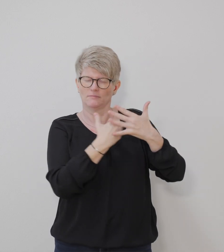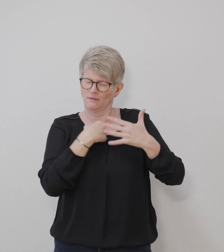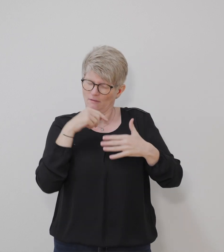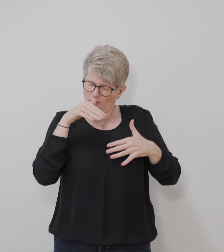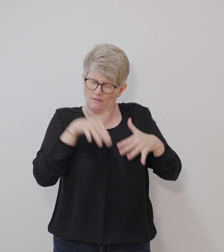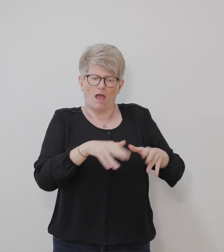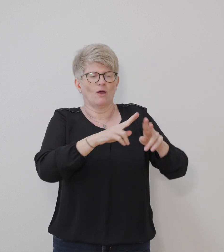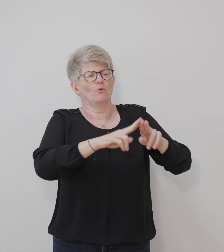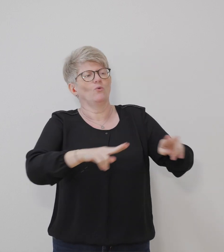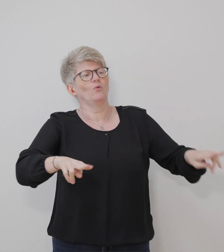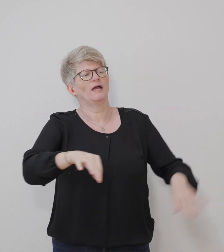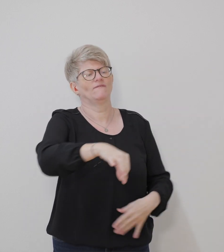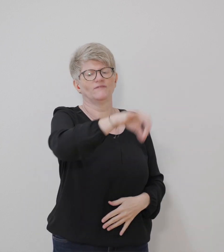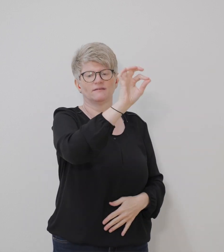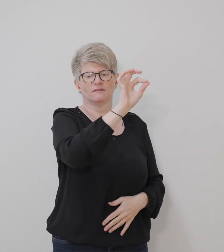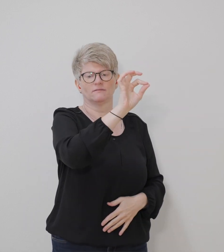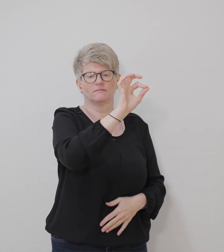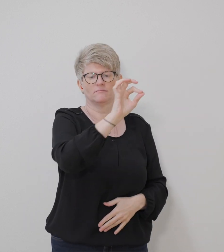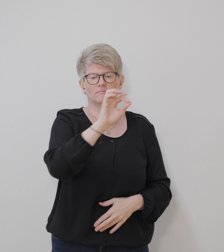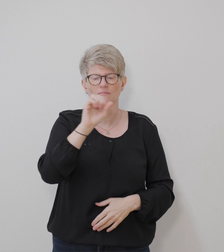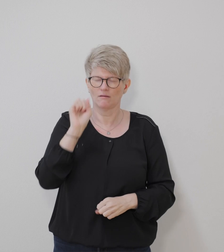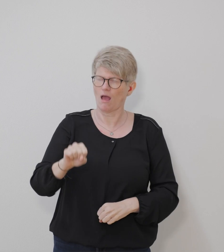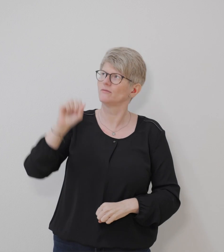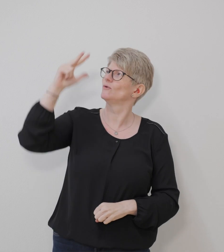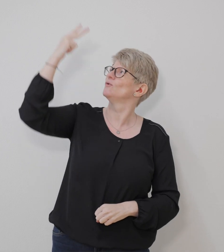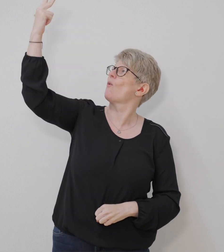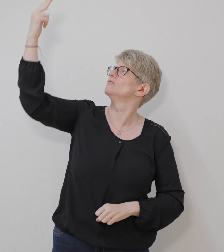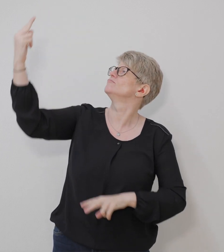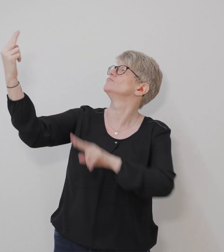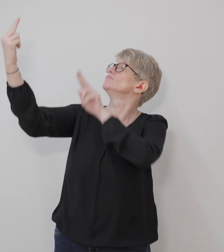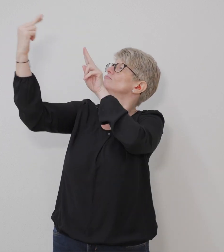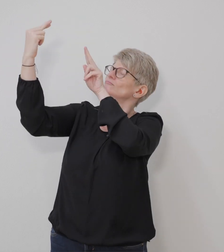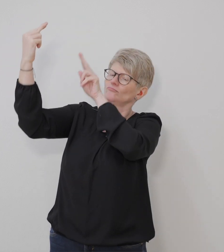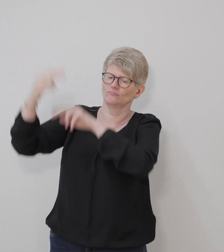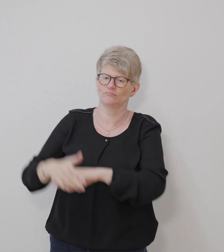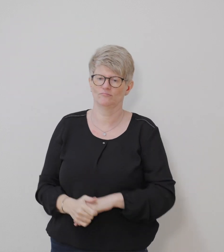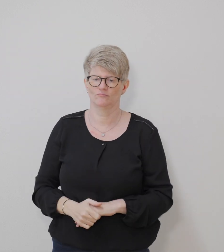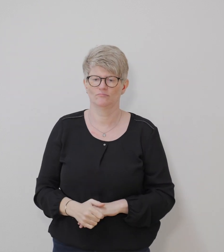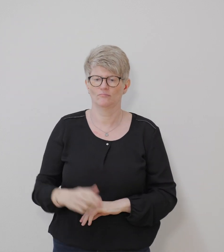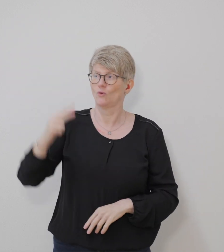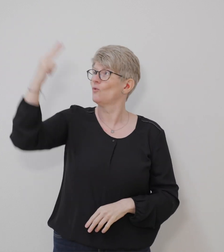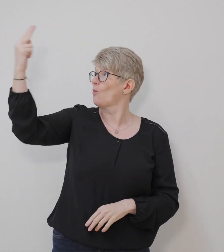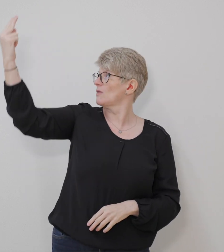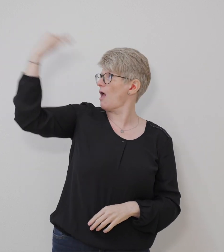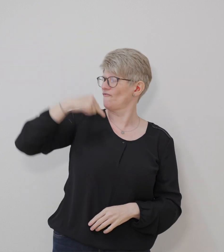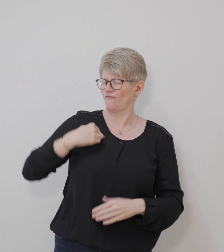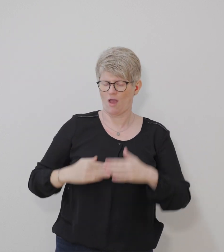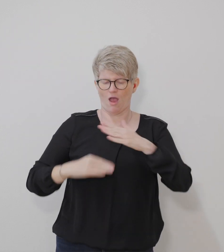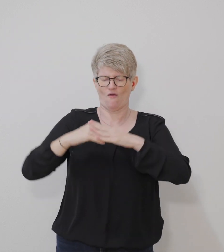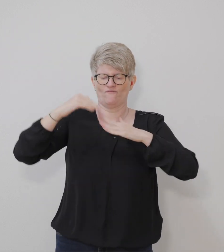Hier im Knast finde ich zur Ruhe, kann meinem Gott begegnen. Er richtet mich wieder